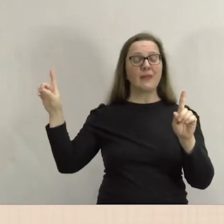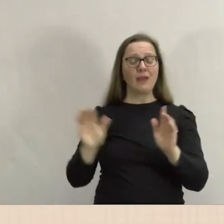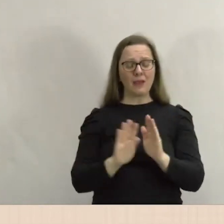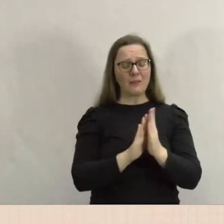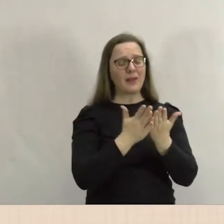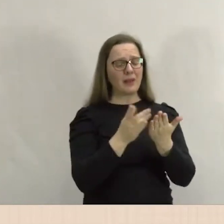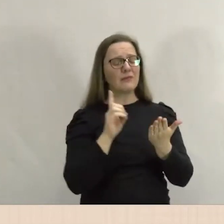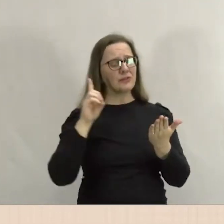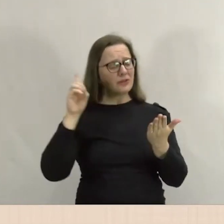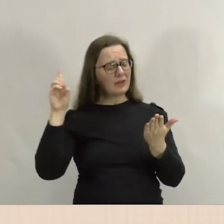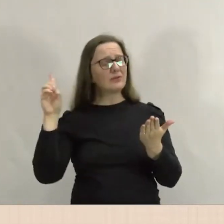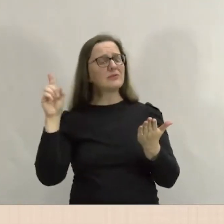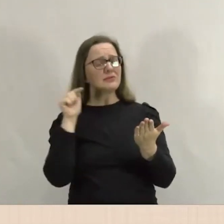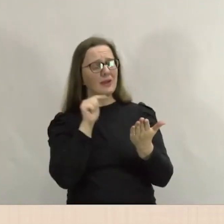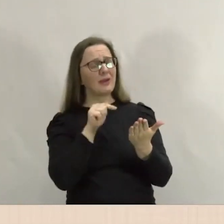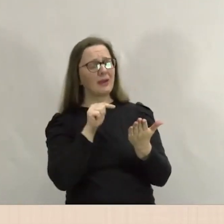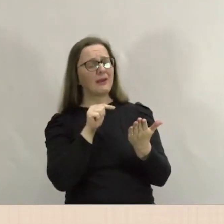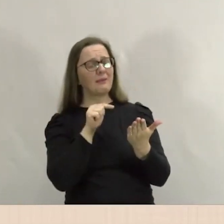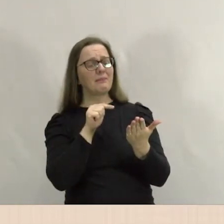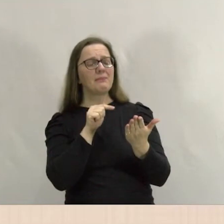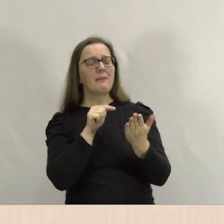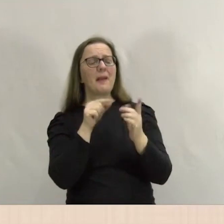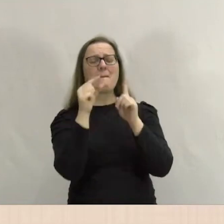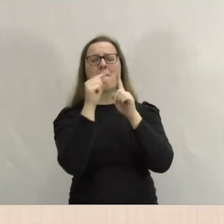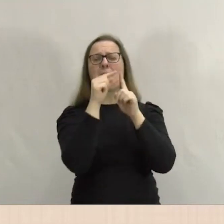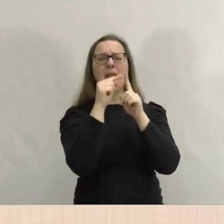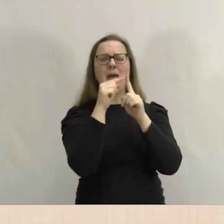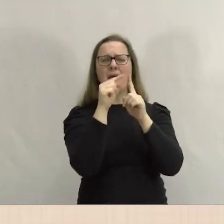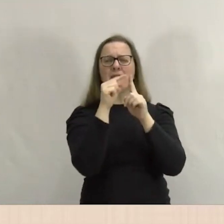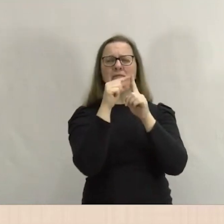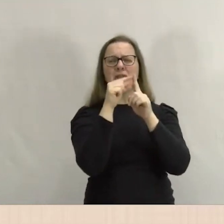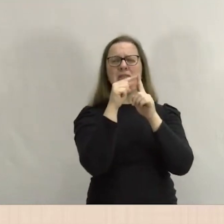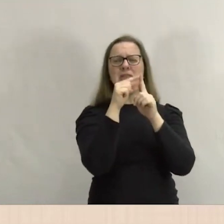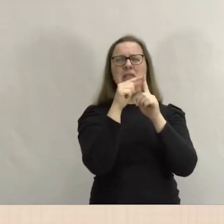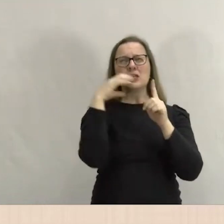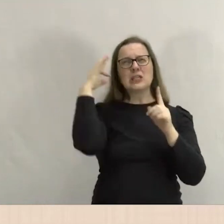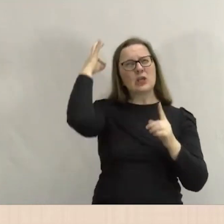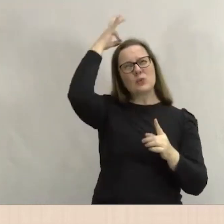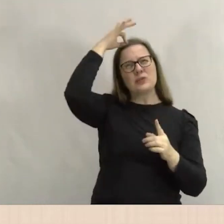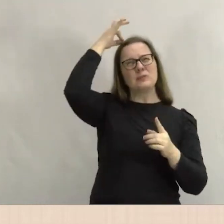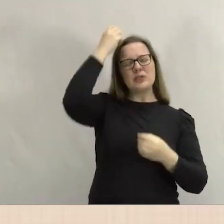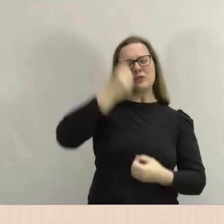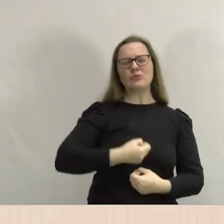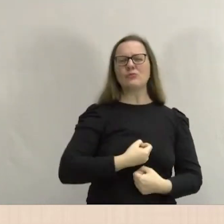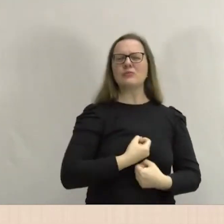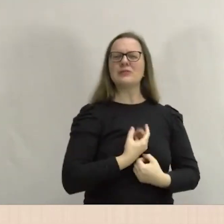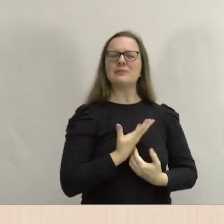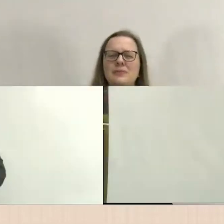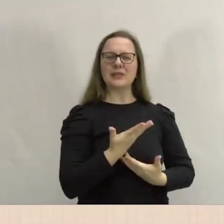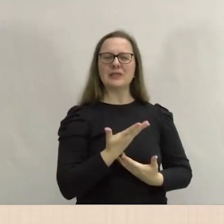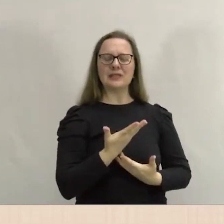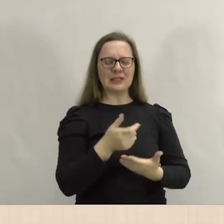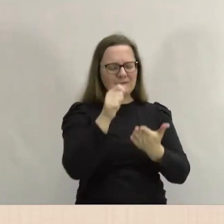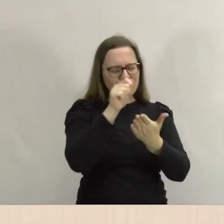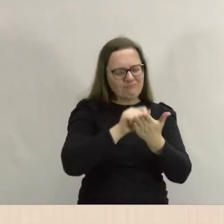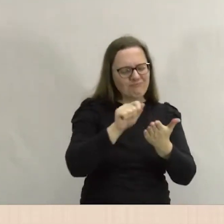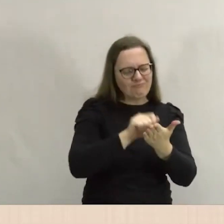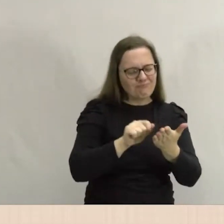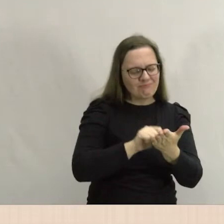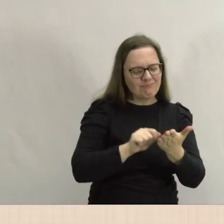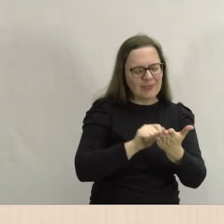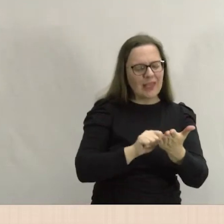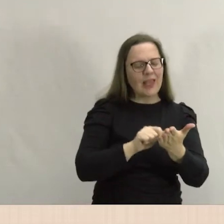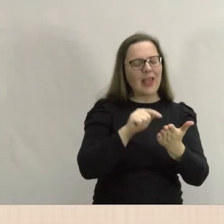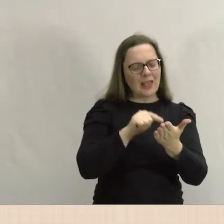Escrituras são palavras inspiradas pelo Espírito e registradas como a palavra